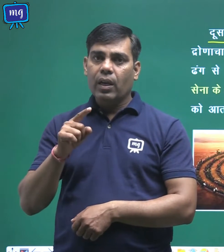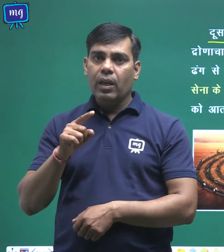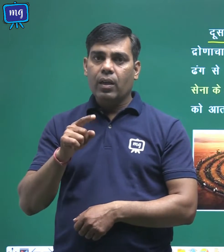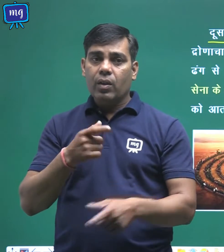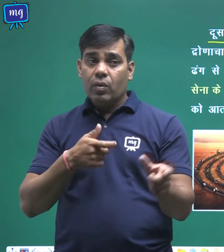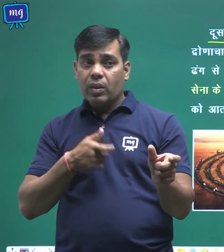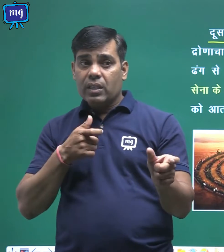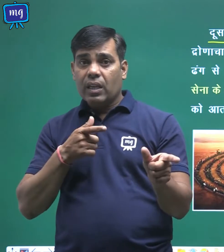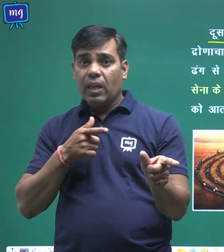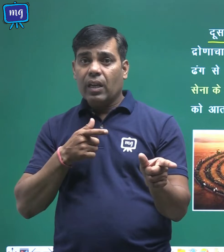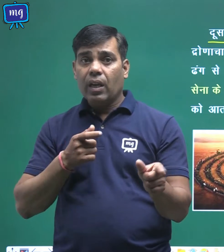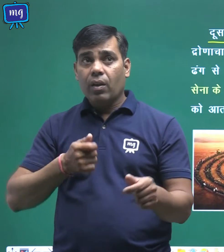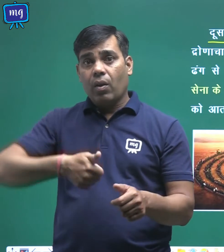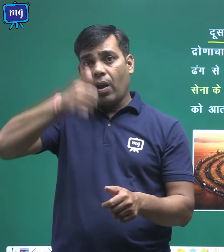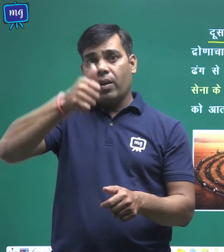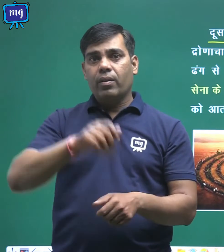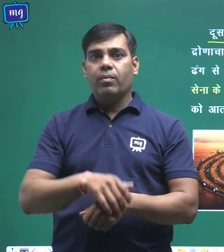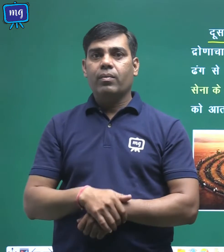सेनापति